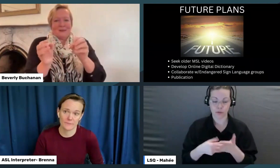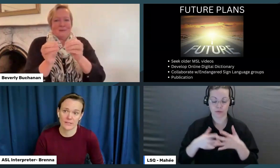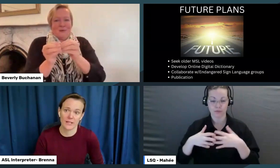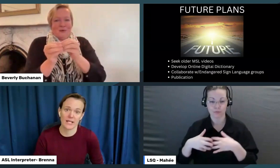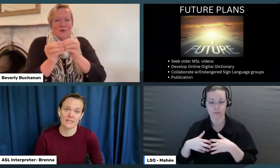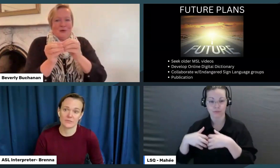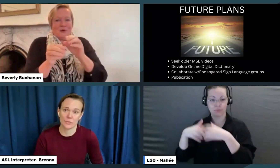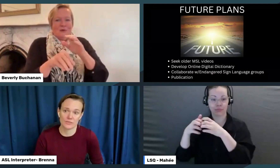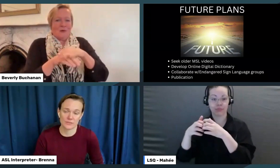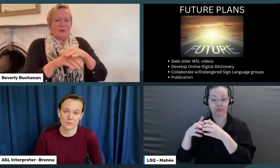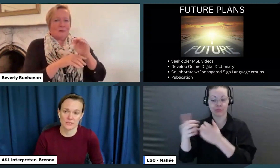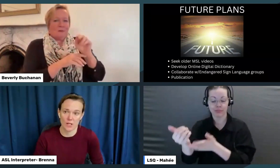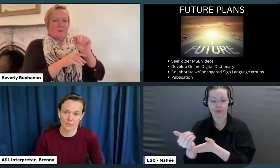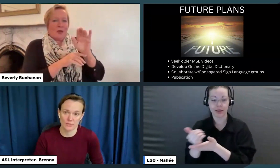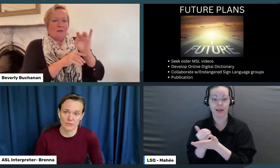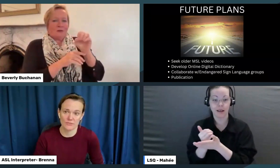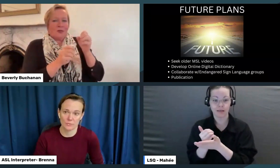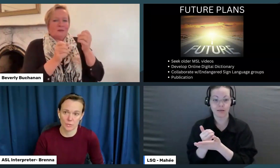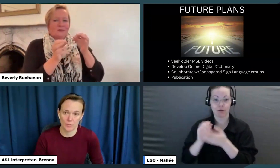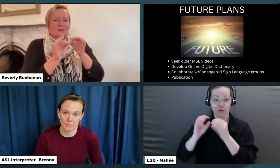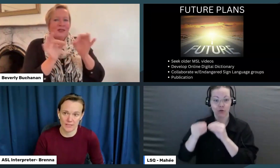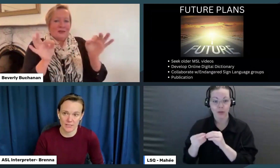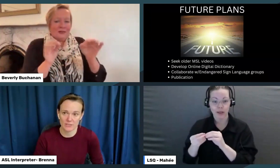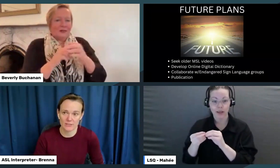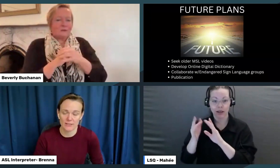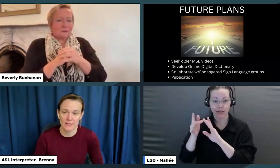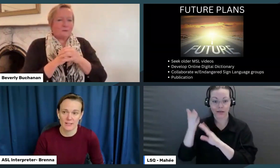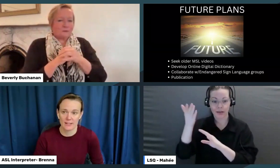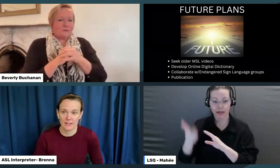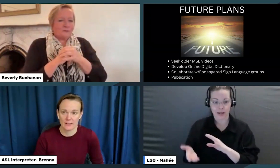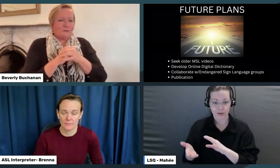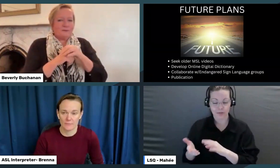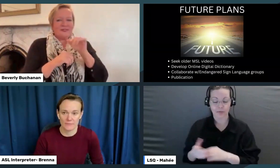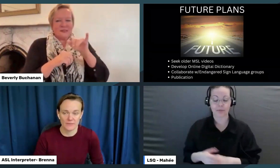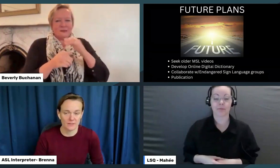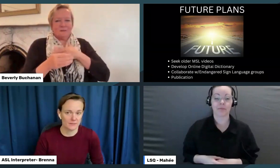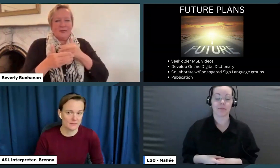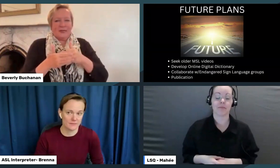bien sûr, avec cette possibilité de travailler ensemble,